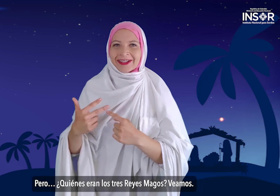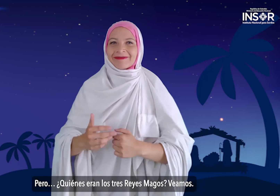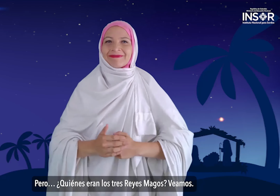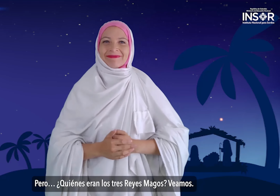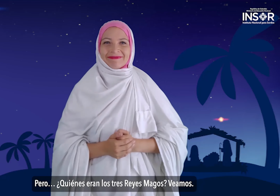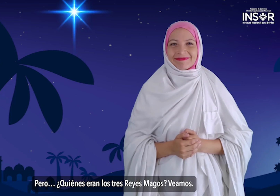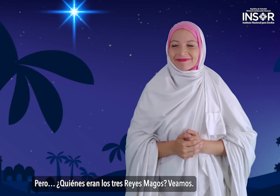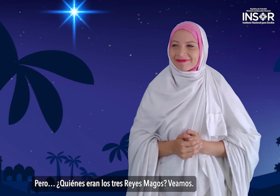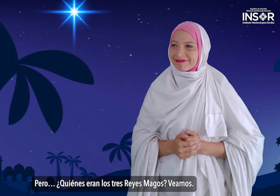Veamos.